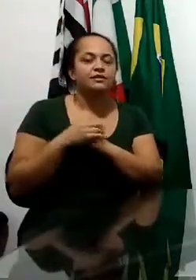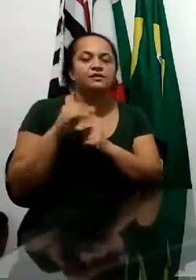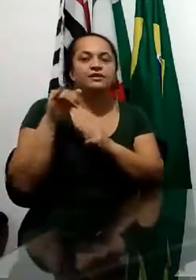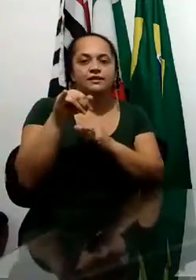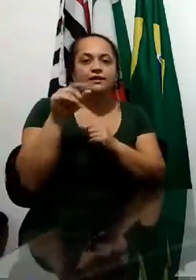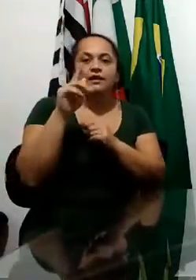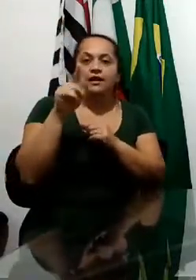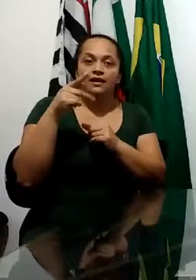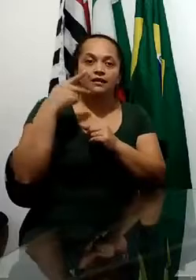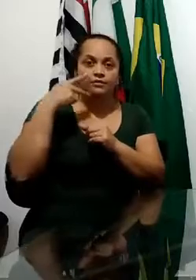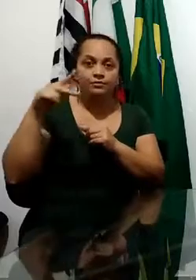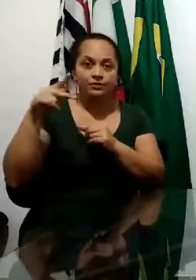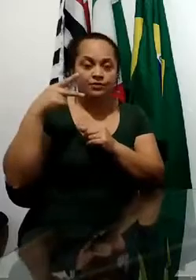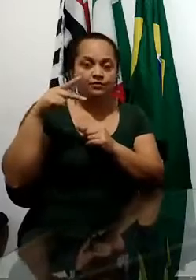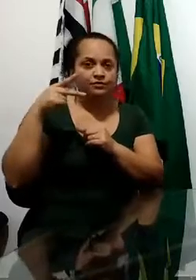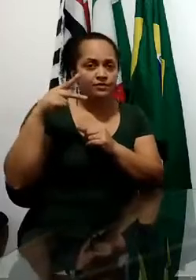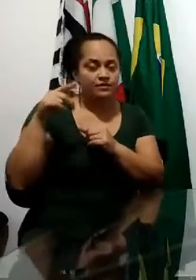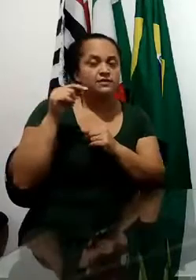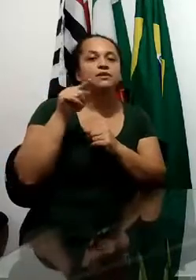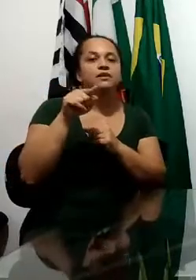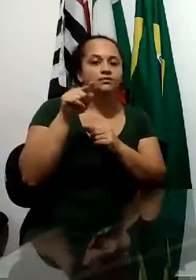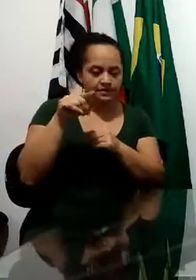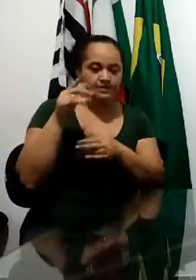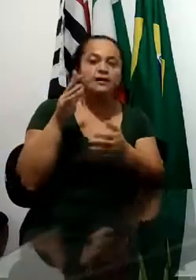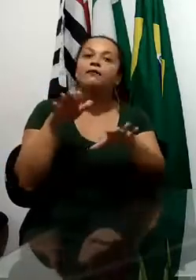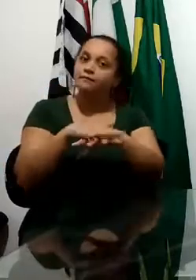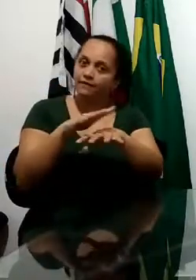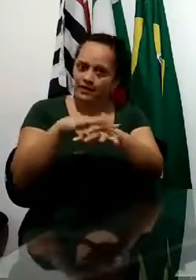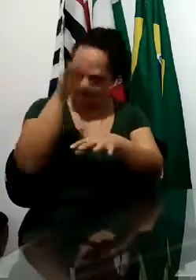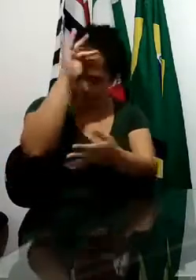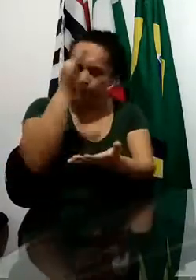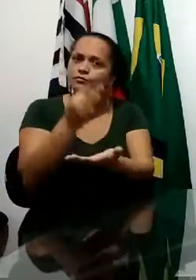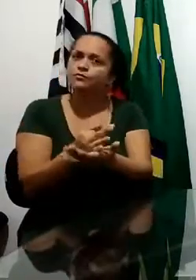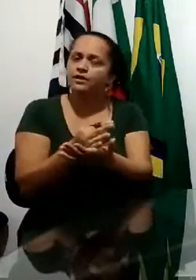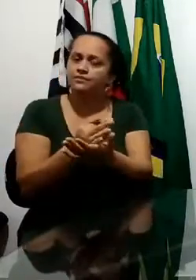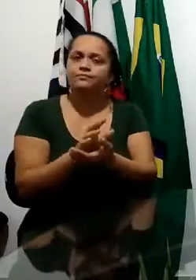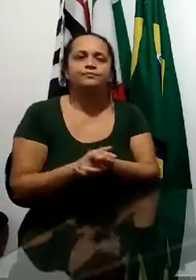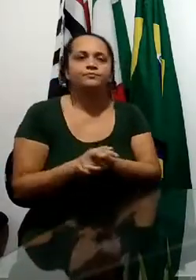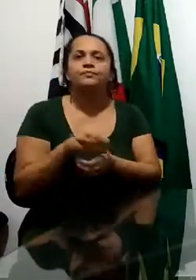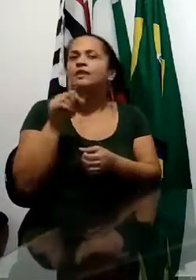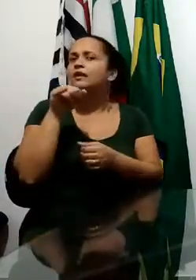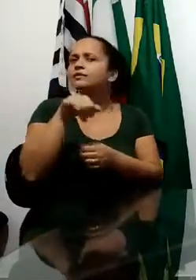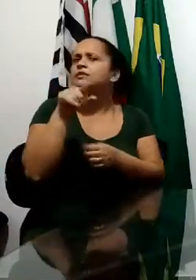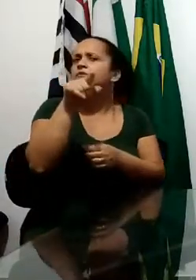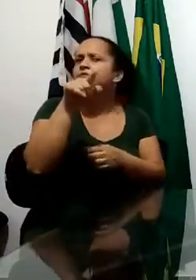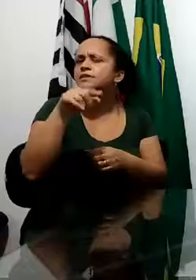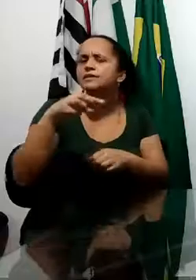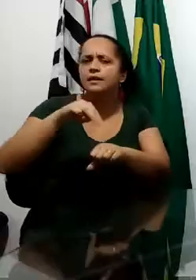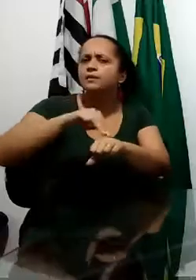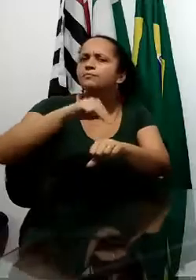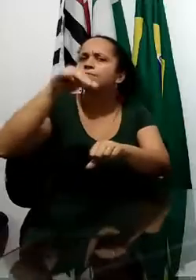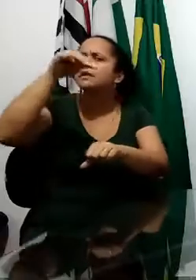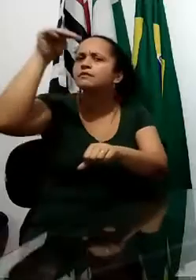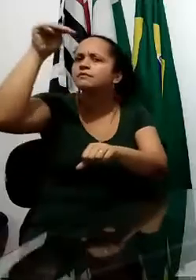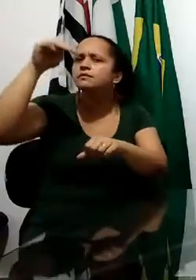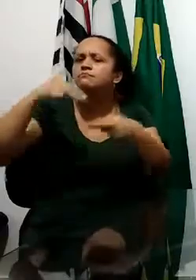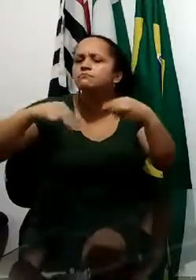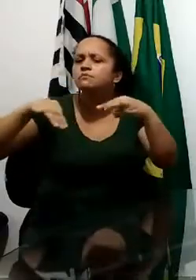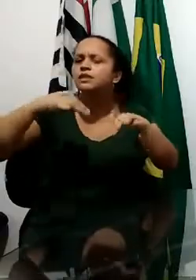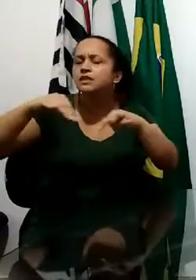seja segundo a proporção da fé. Se é ministério, dediquemo-nos ao